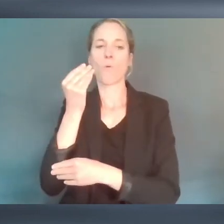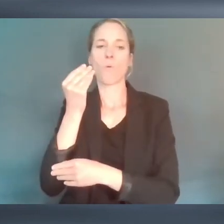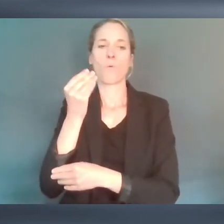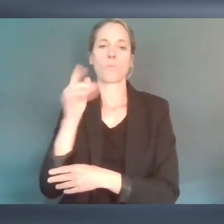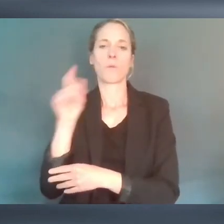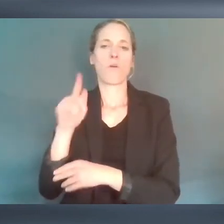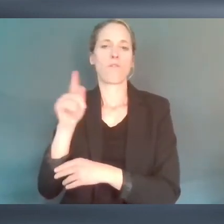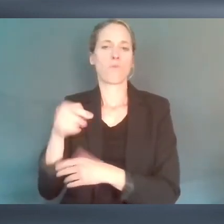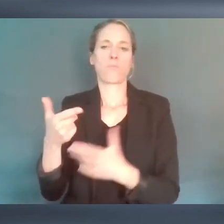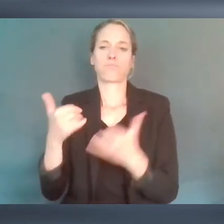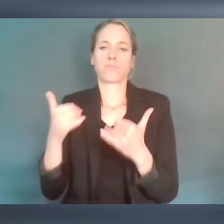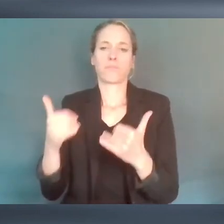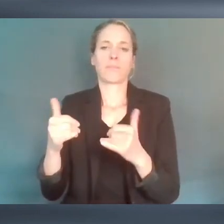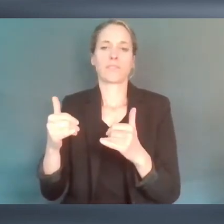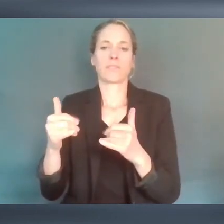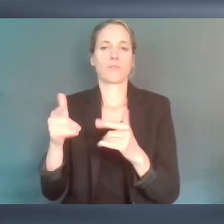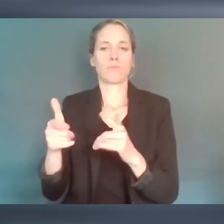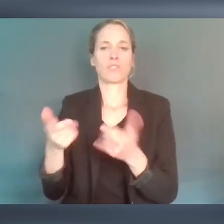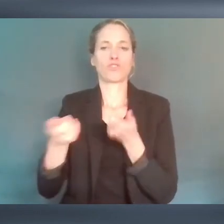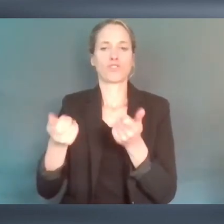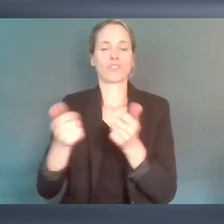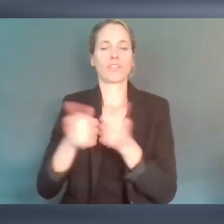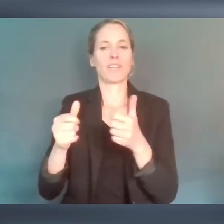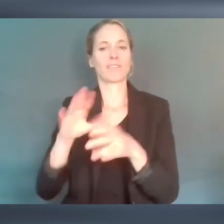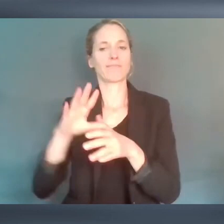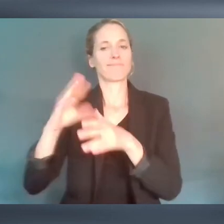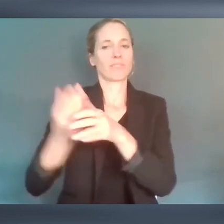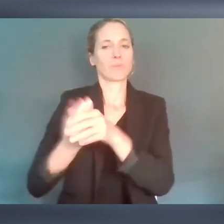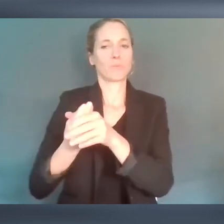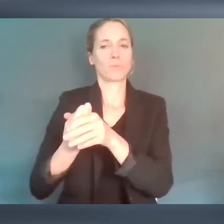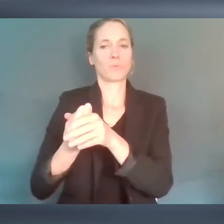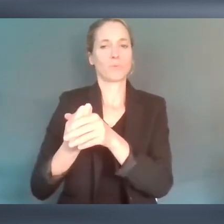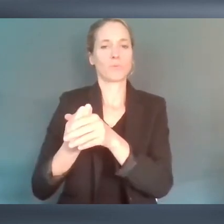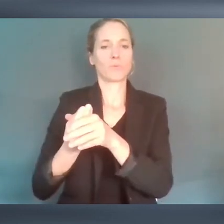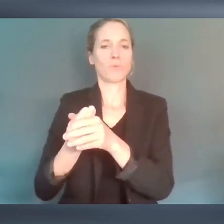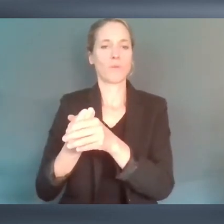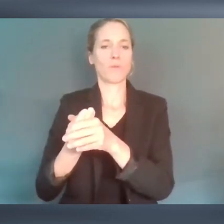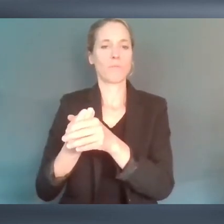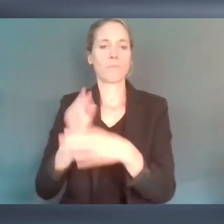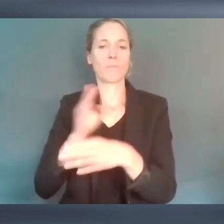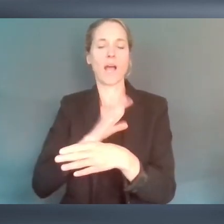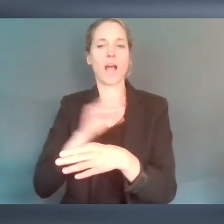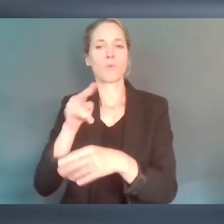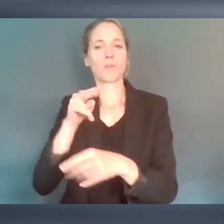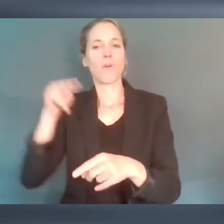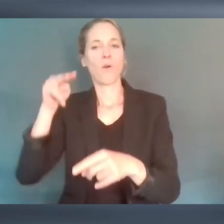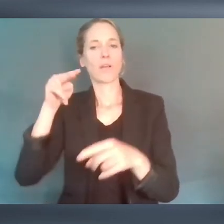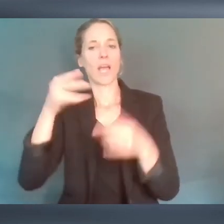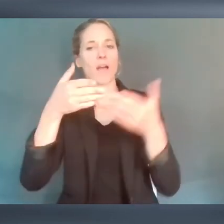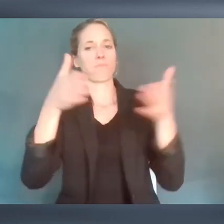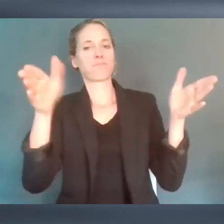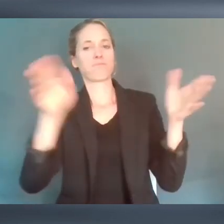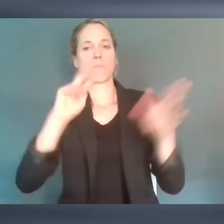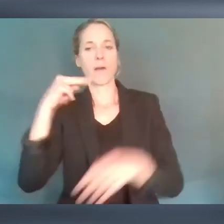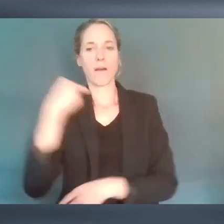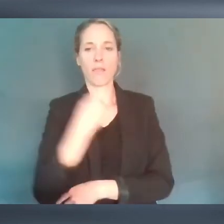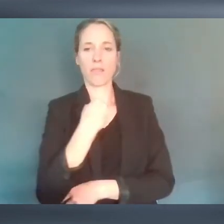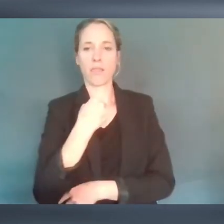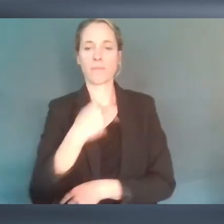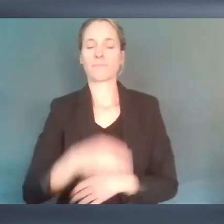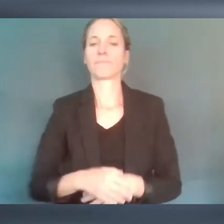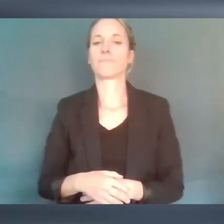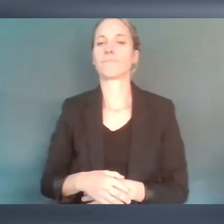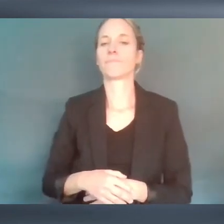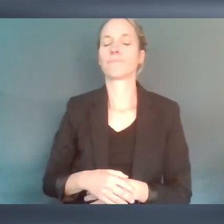définition, car il ne devrait pas s'intéresser que à lui-même. Et il y a des dimensions dans le leadership qui, moi,